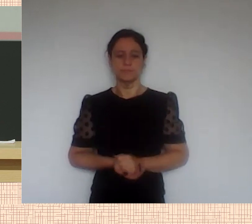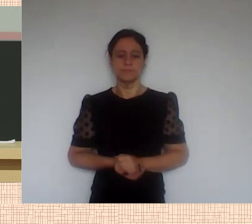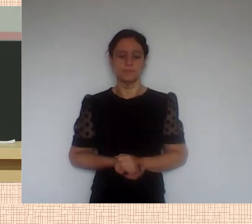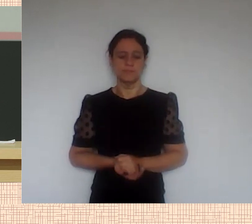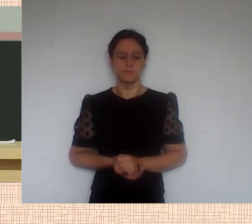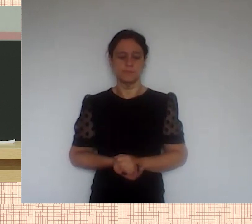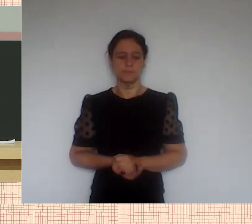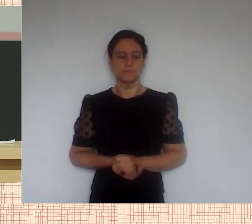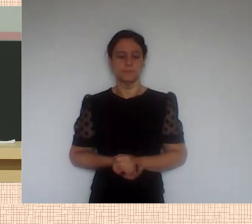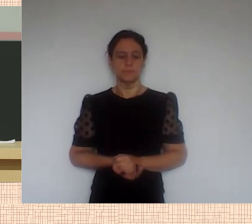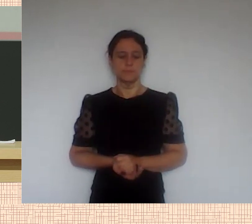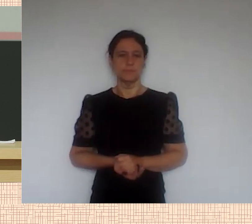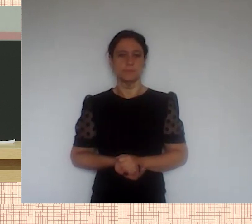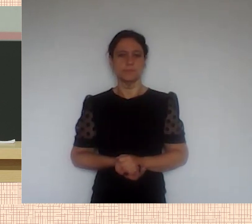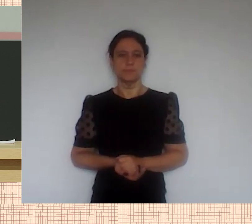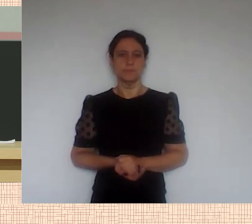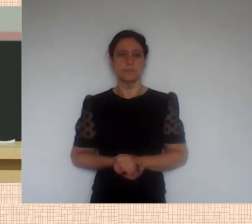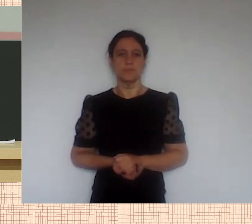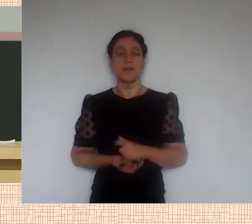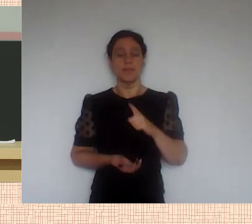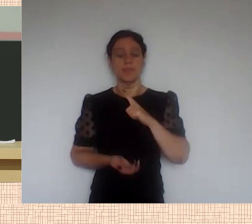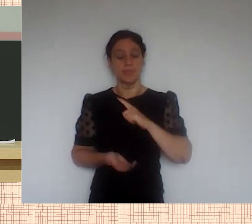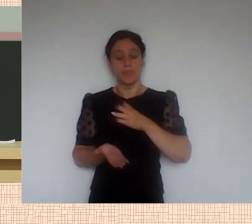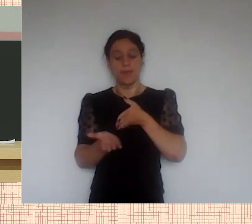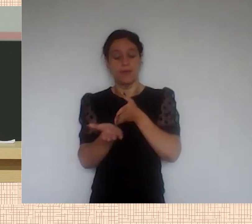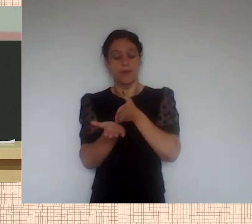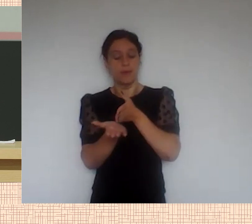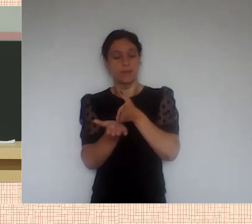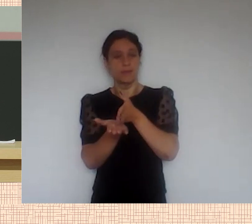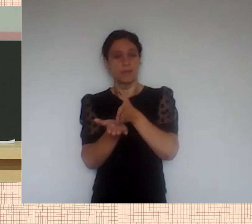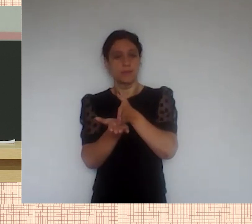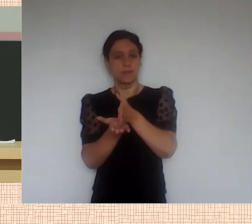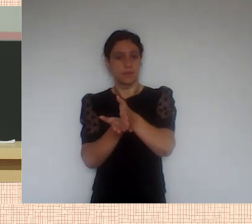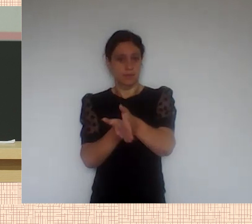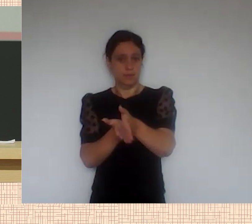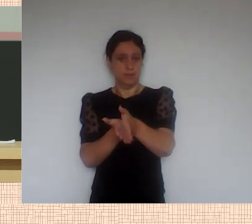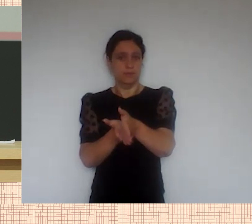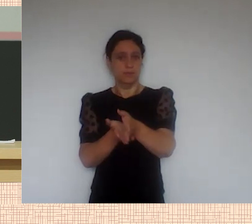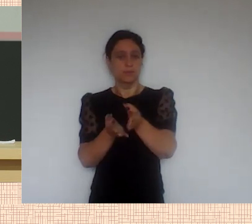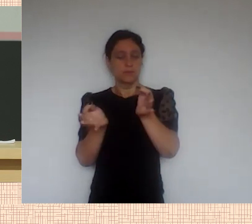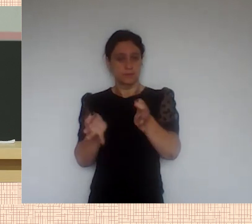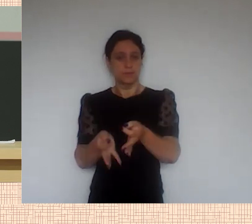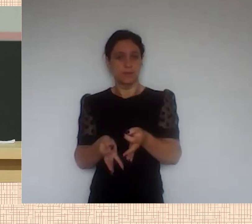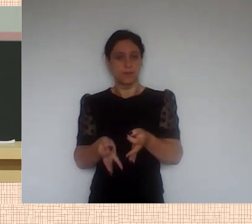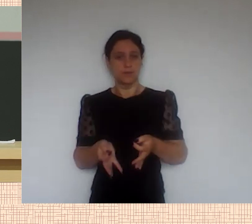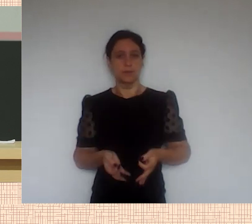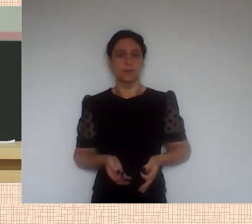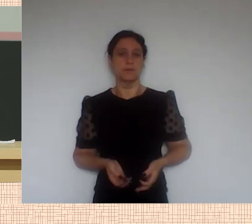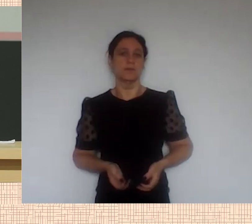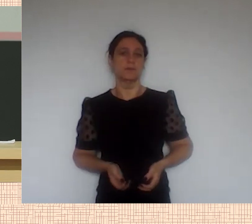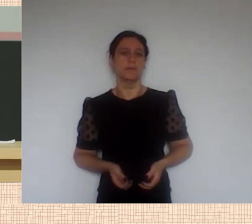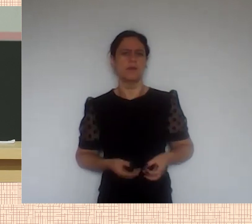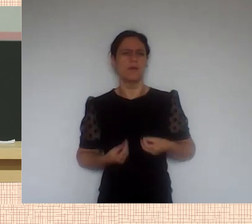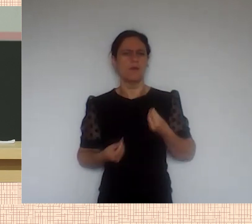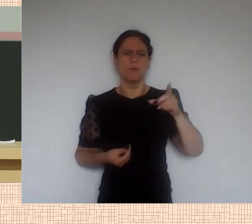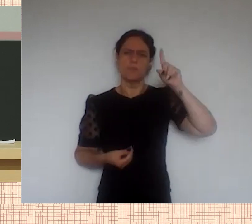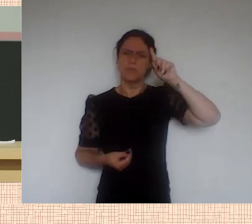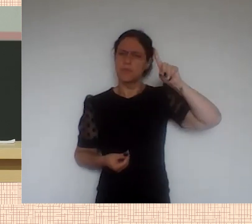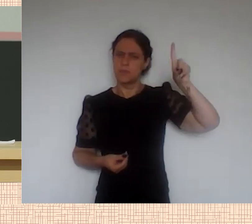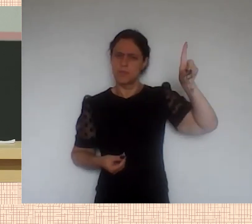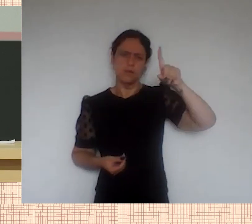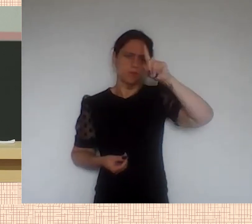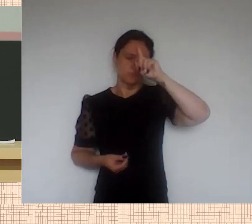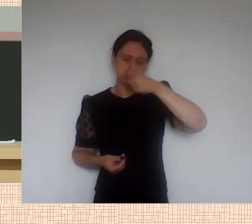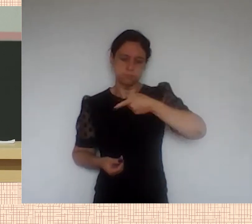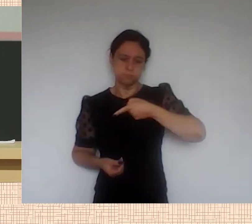essa direção é por meio de Deus, que usa o homem, porque